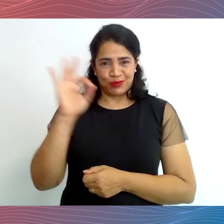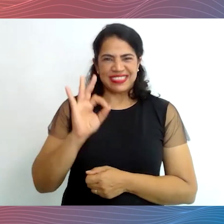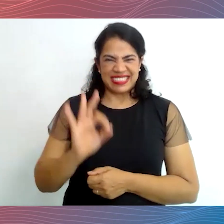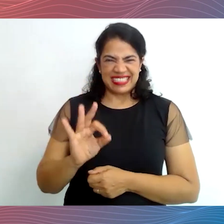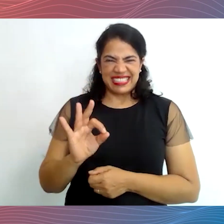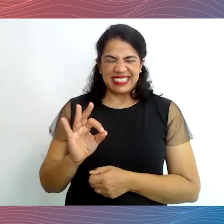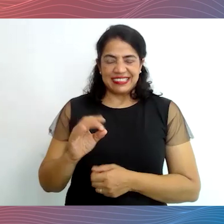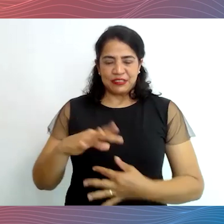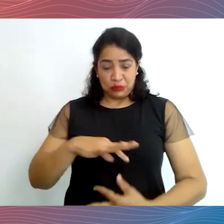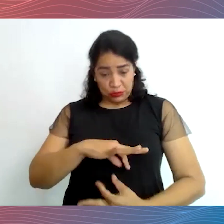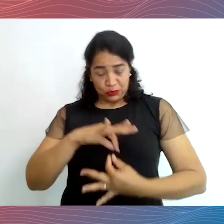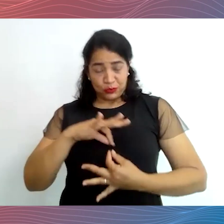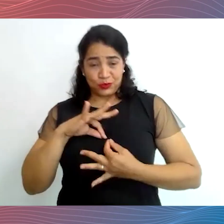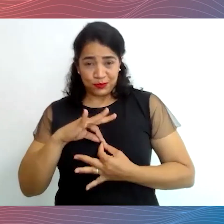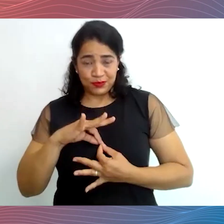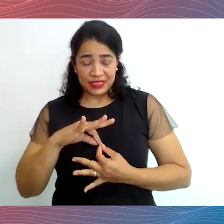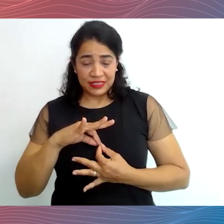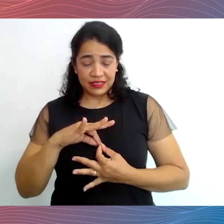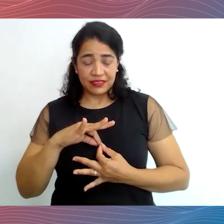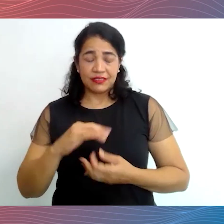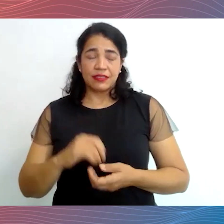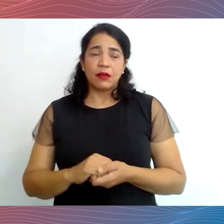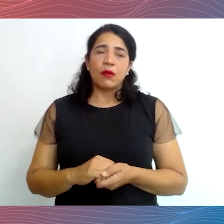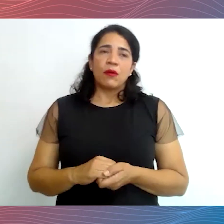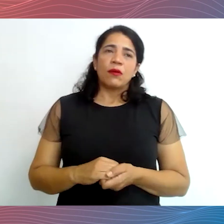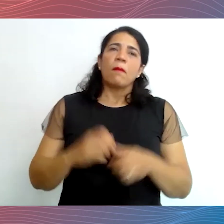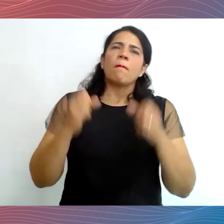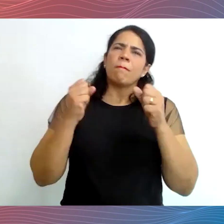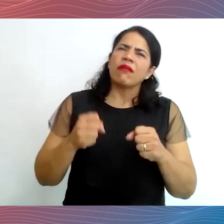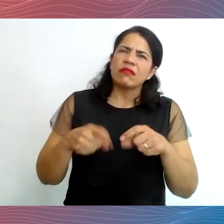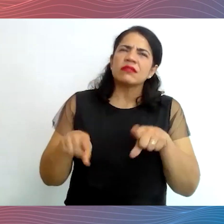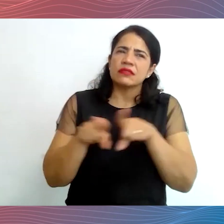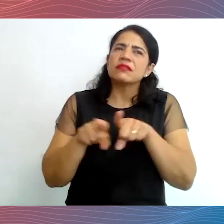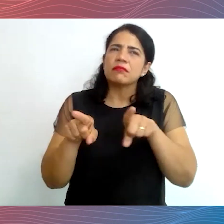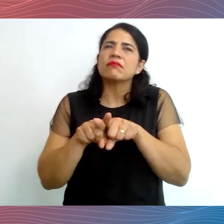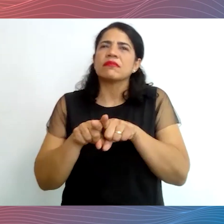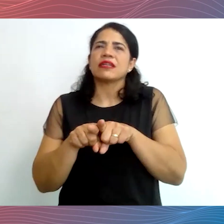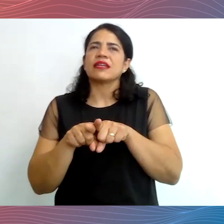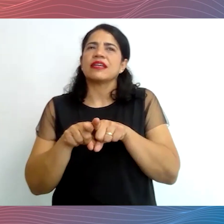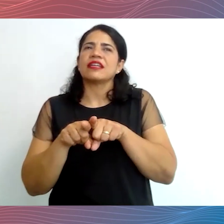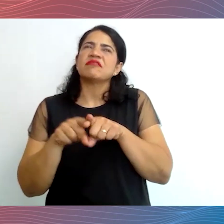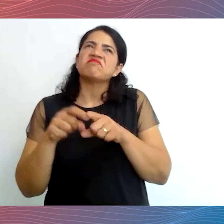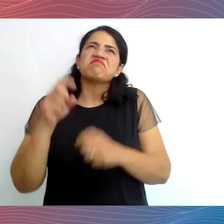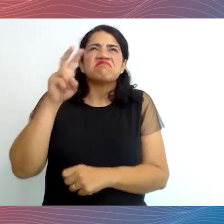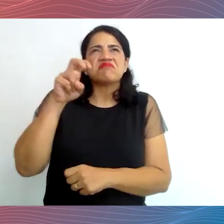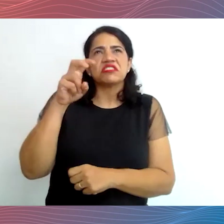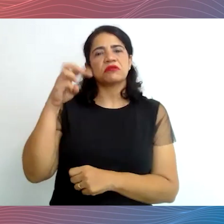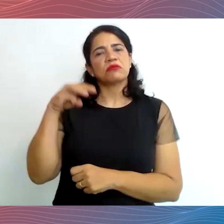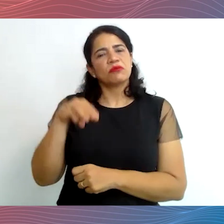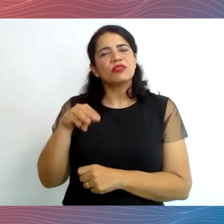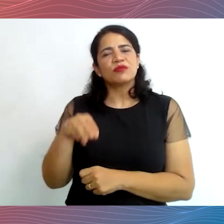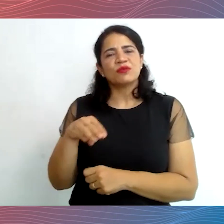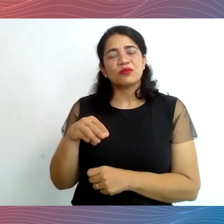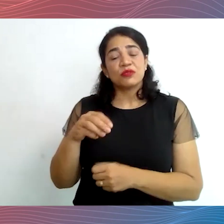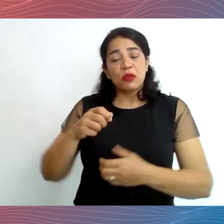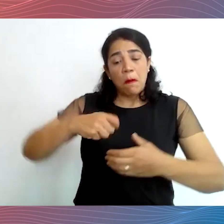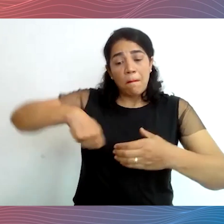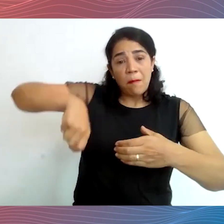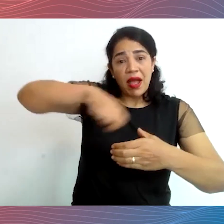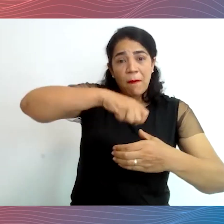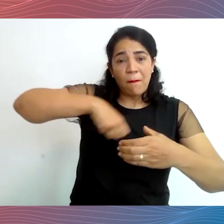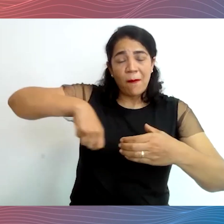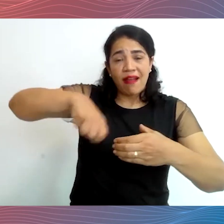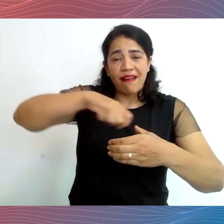grupos, certo? Segundo a palavra lida, podemos mexer o caldeirão. Isso é uma prática de mais de 20